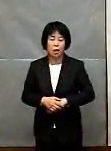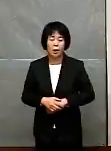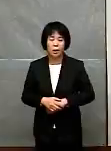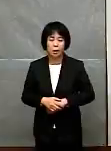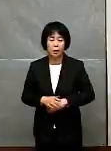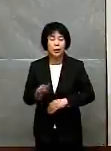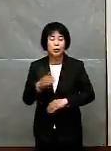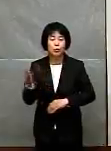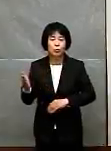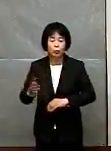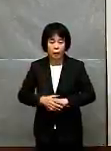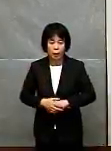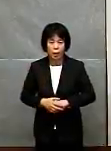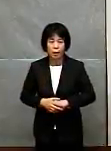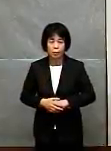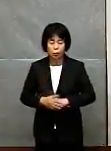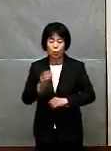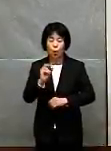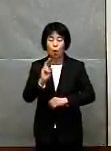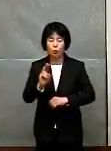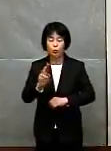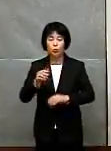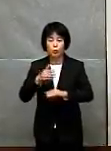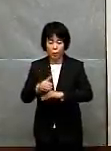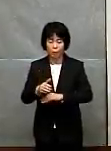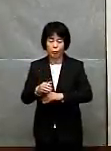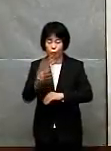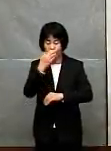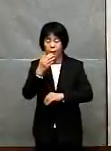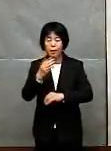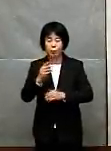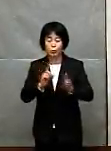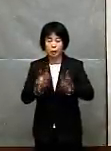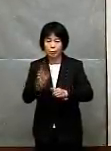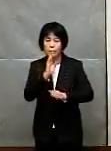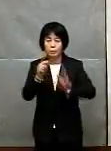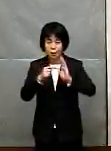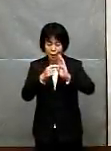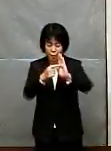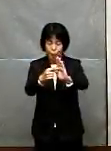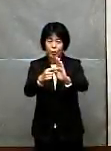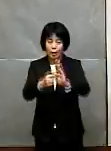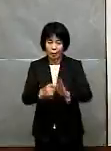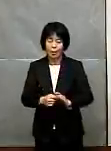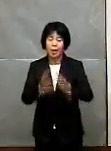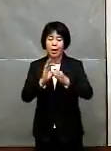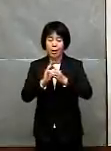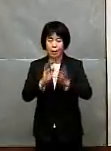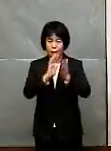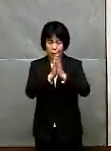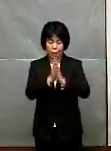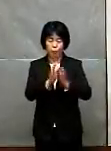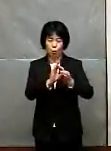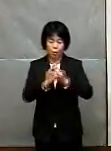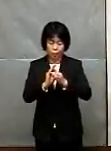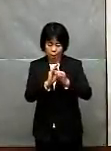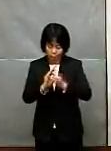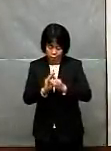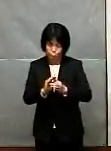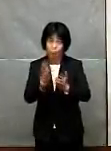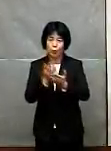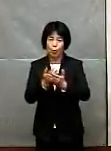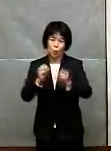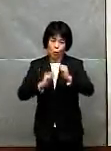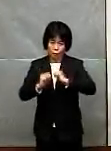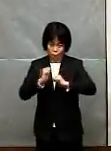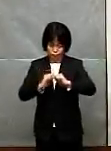引き続き大宇羽越両新幹線の整備実現に向けて関係県とも連携を図りながら要望活